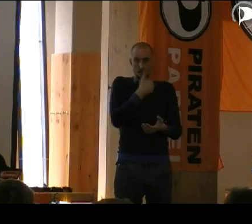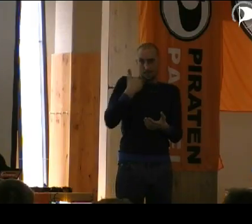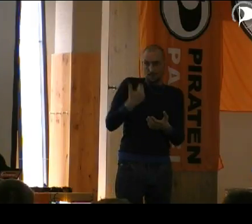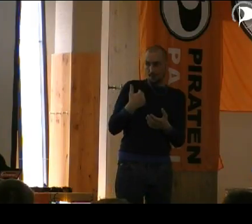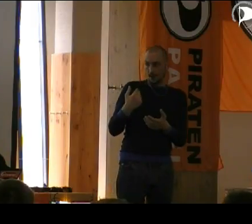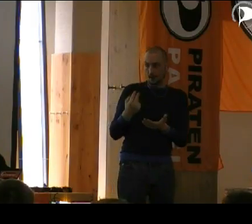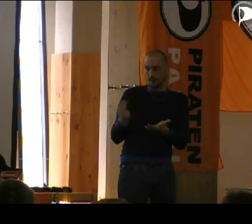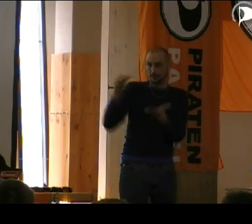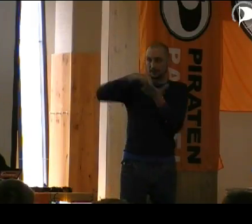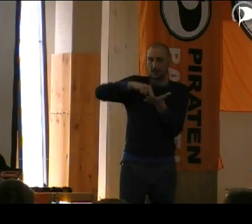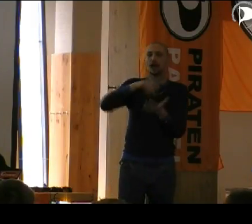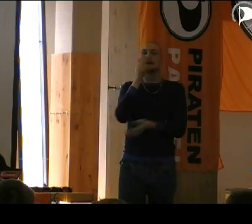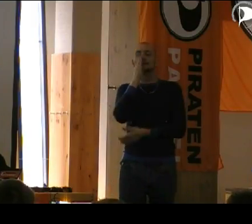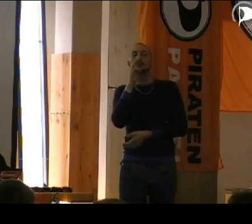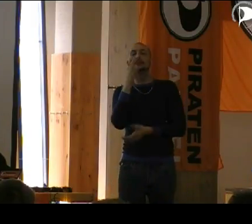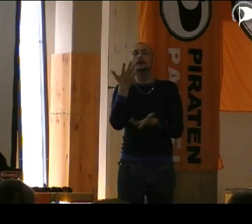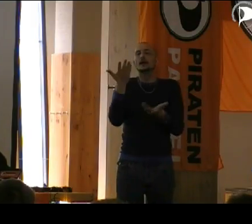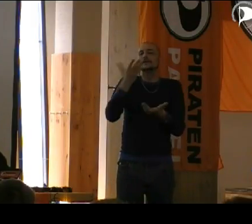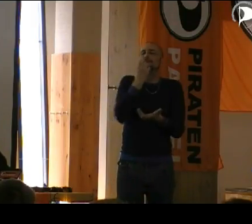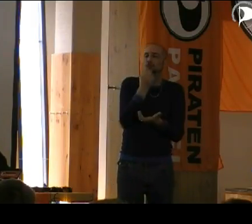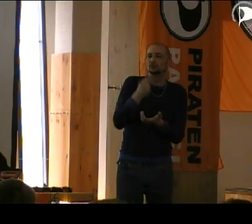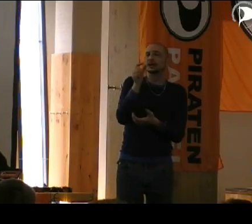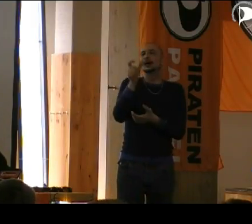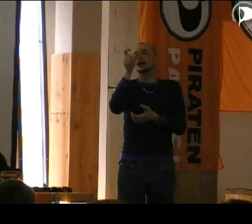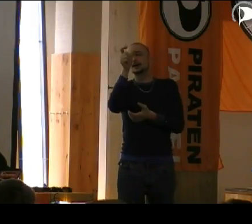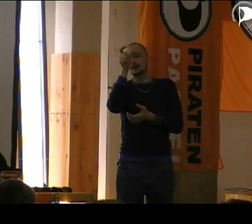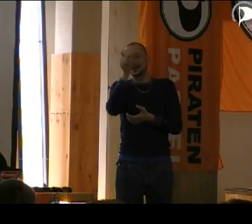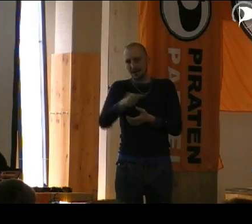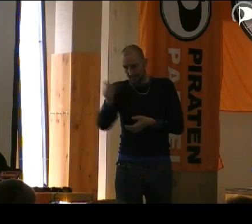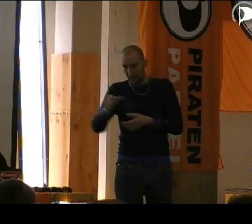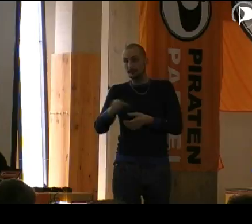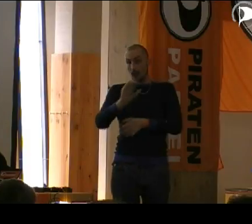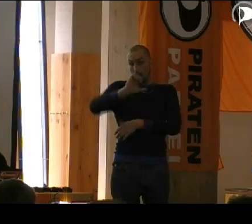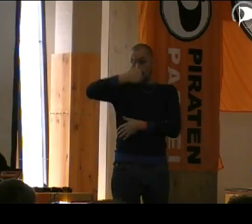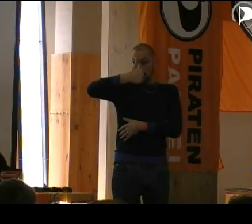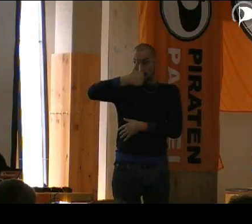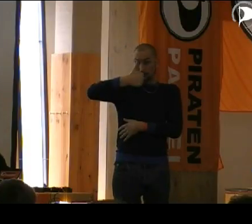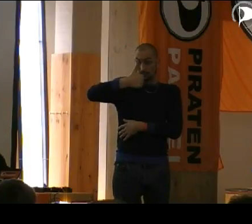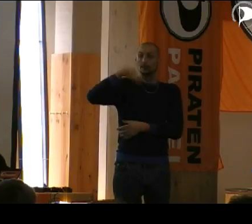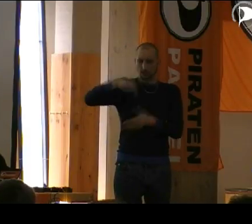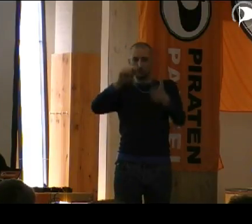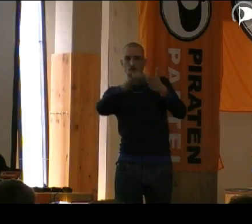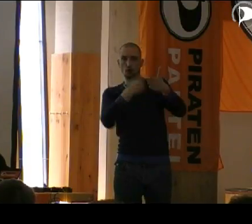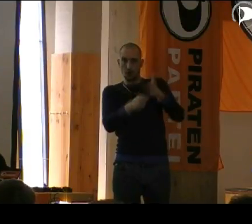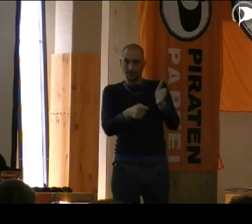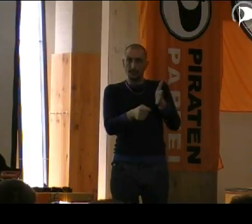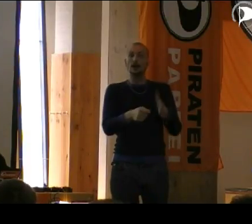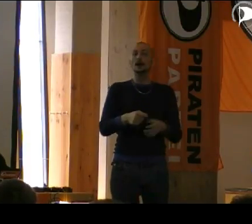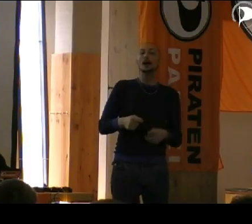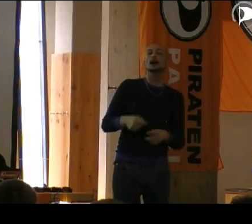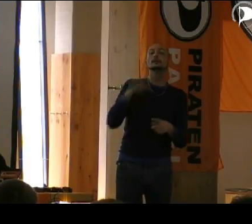welche kandidat 1 wm gold war beim kreuzen kann ich dazu nichts dann wäre das ja quasi schon beeinflussen also